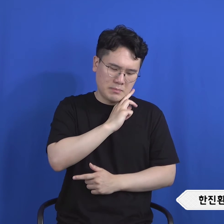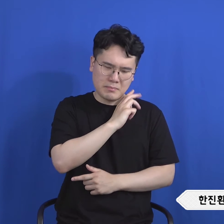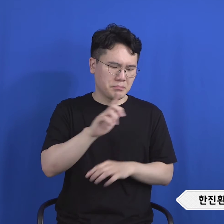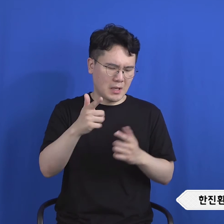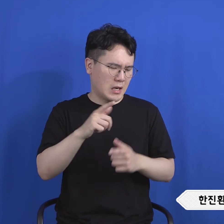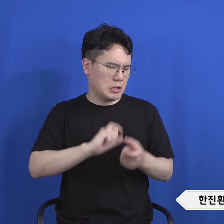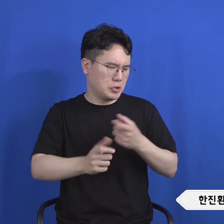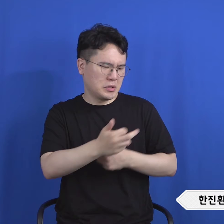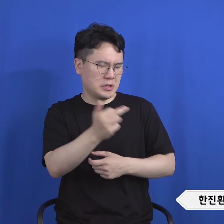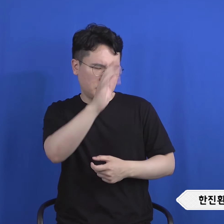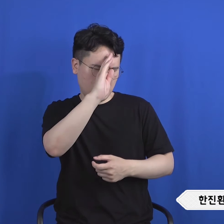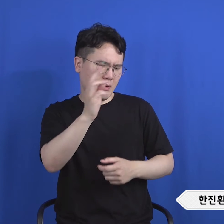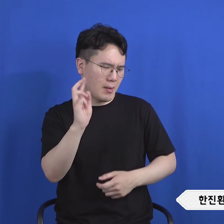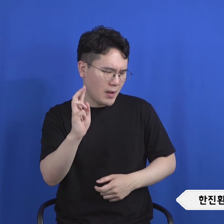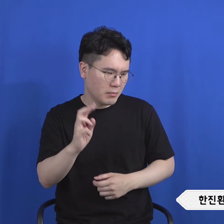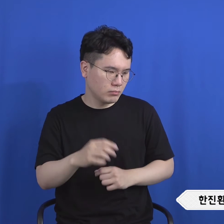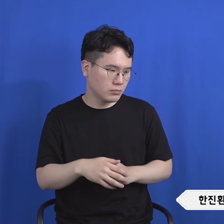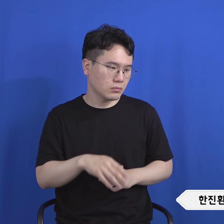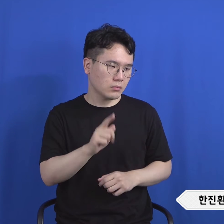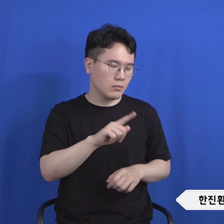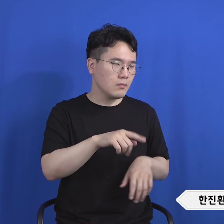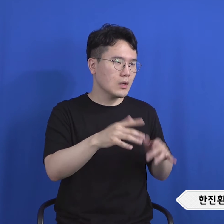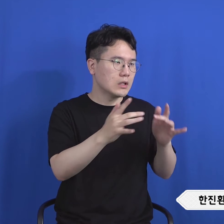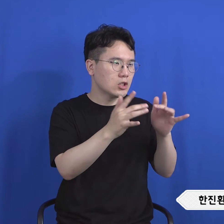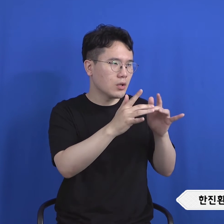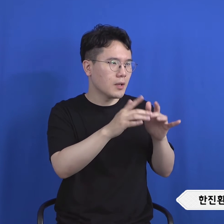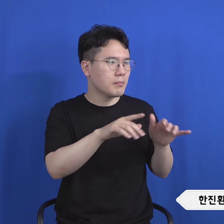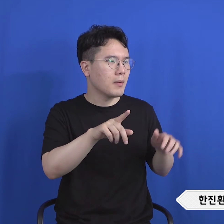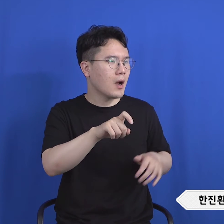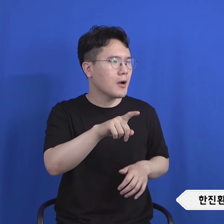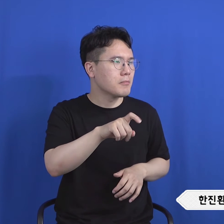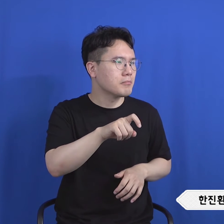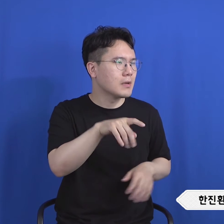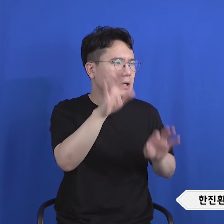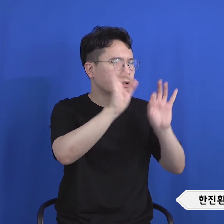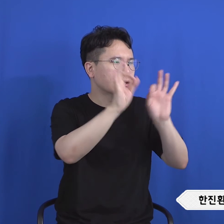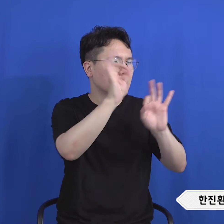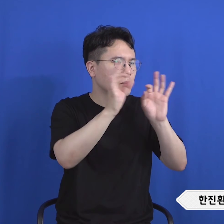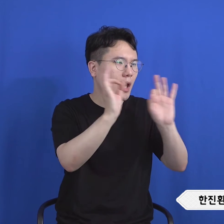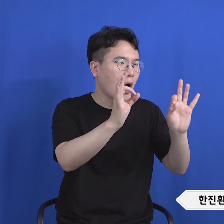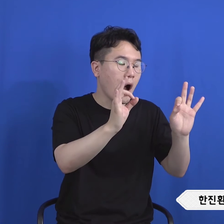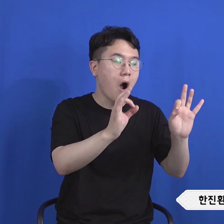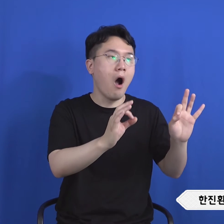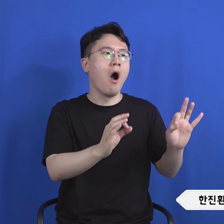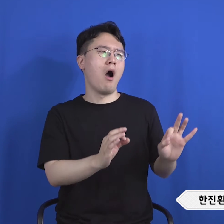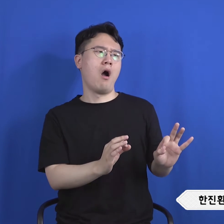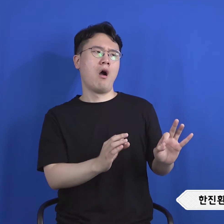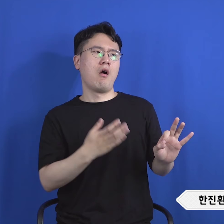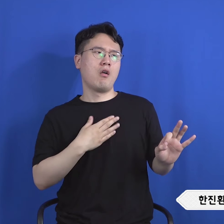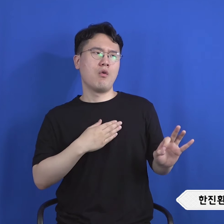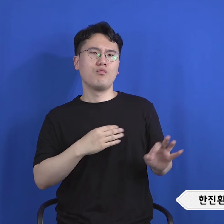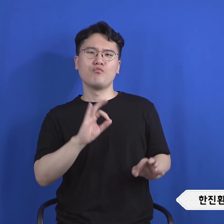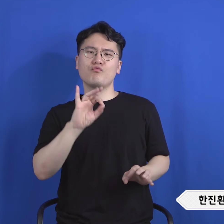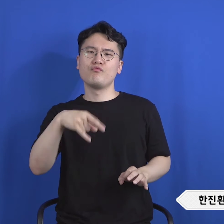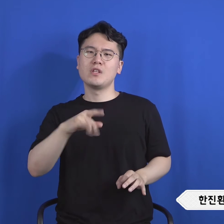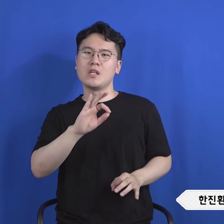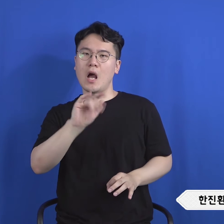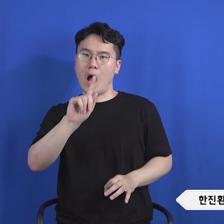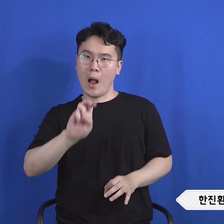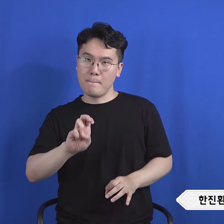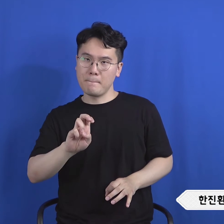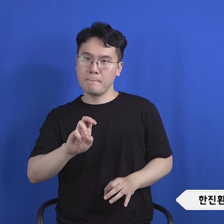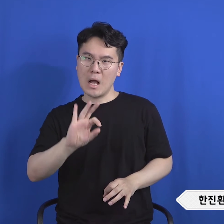뒤지다가 어디서 어설픈 정보를 얻었는지 자기가 위암에 걸렸다고 자기가 단정을 합니다.